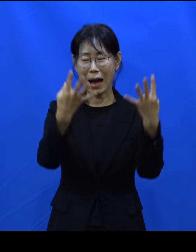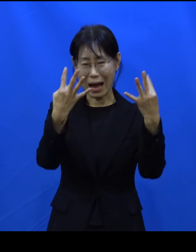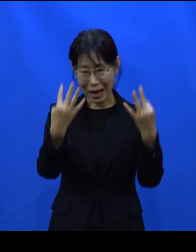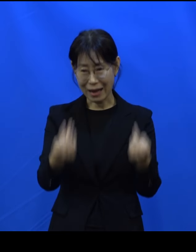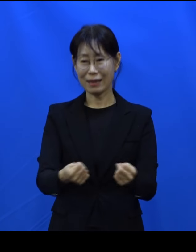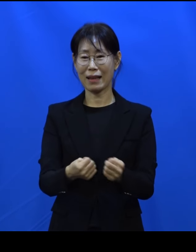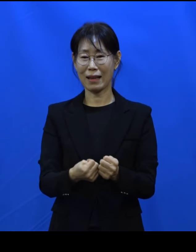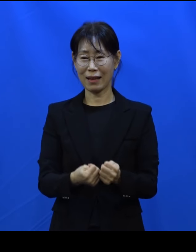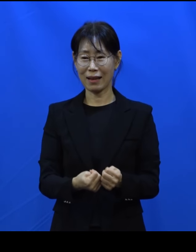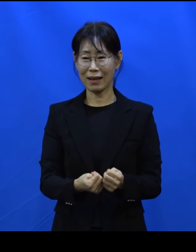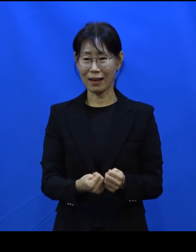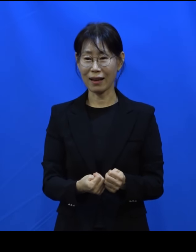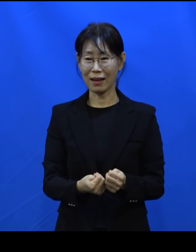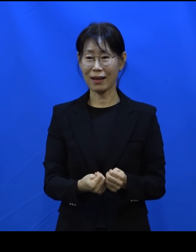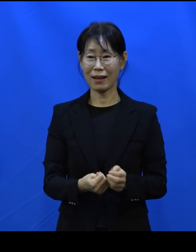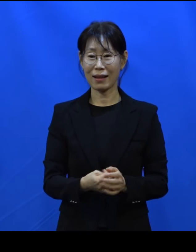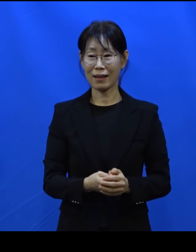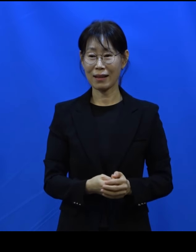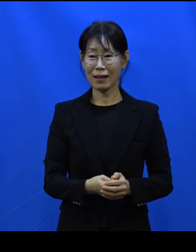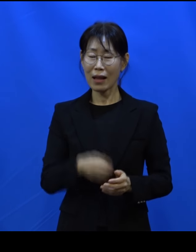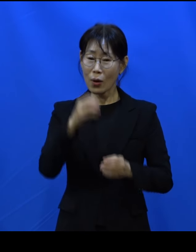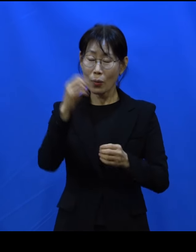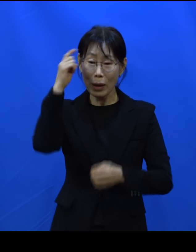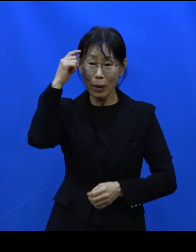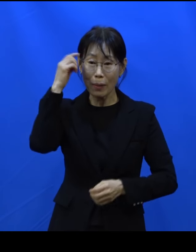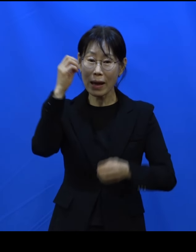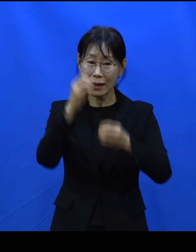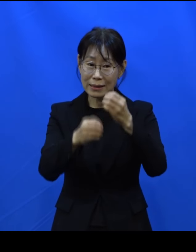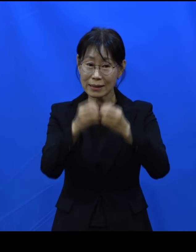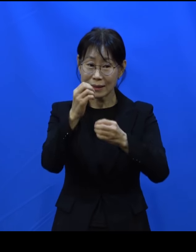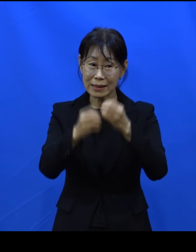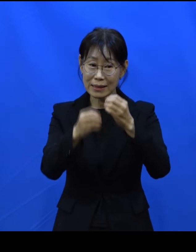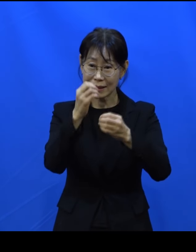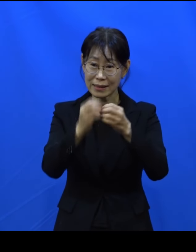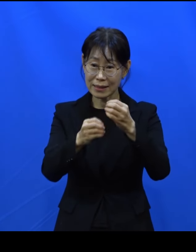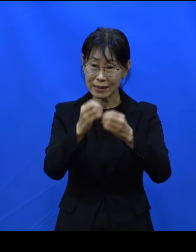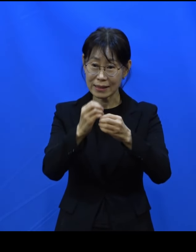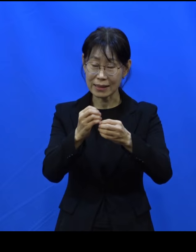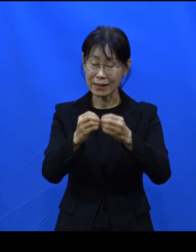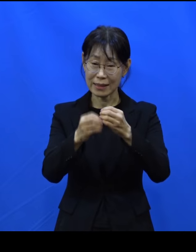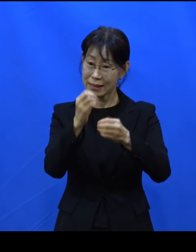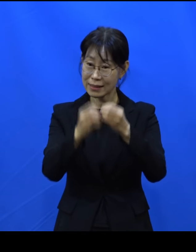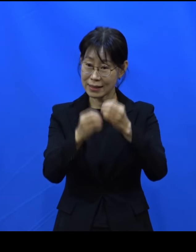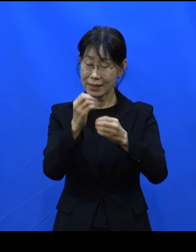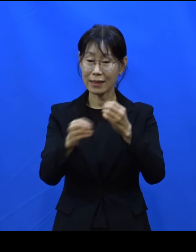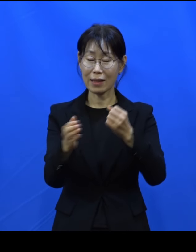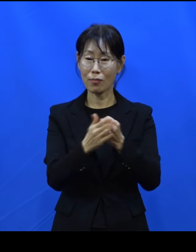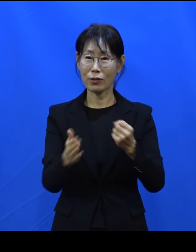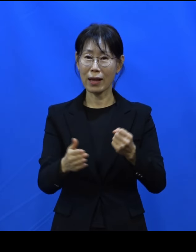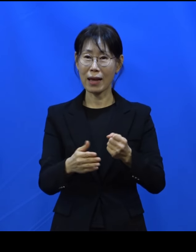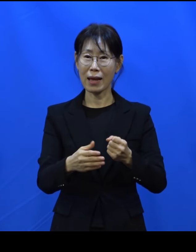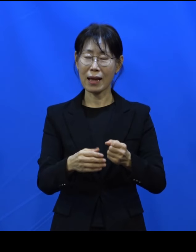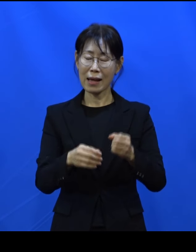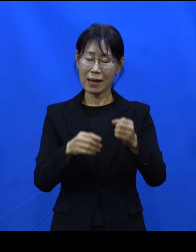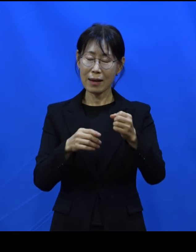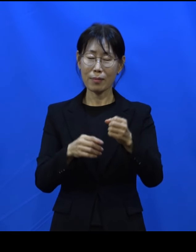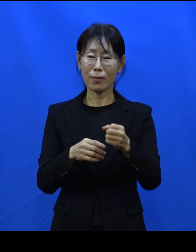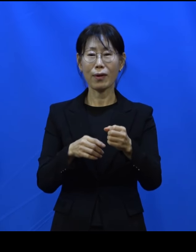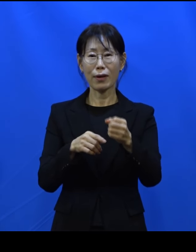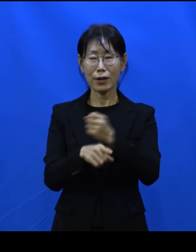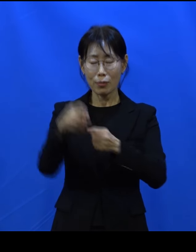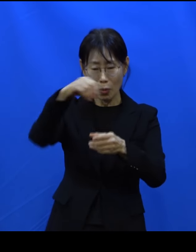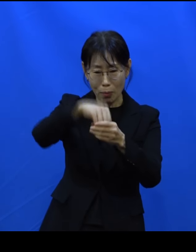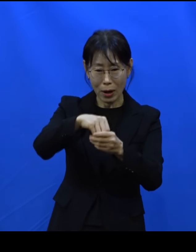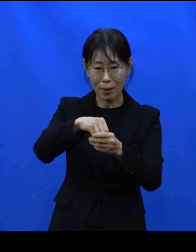다 상징들이에요. 시니까. 하나하나를 너무 이제 상세하게 설명하면 무리한 해석이 이제 나올 수 있는데, 이제